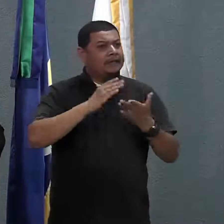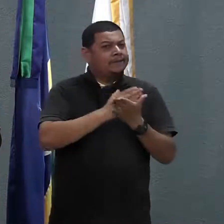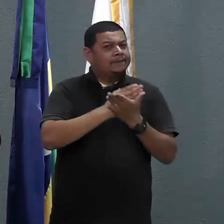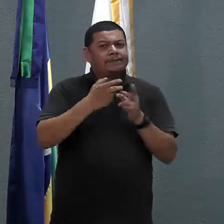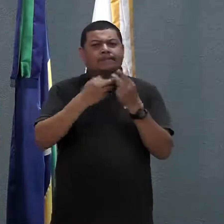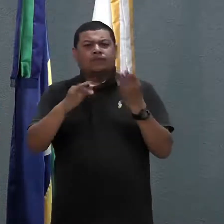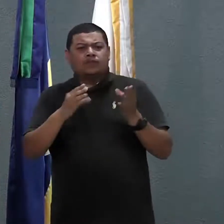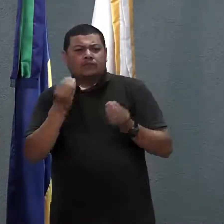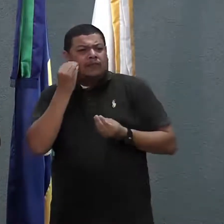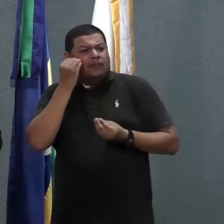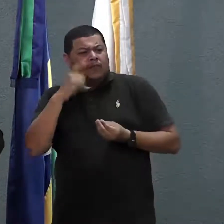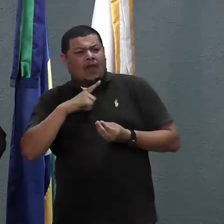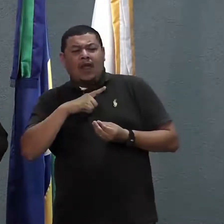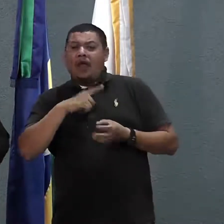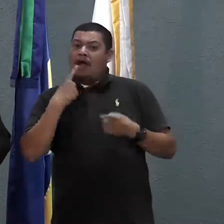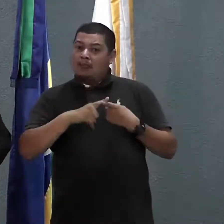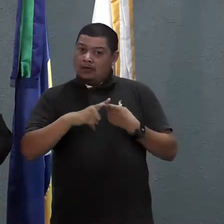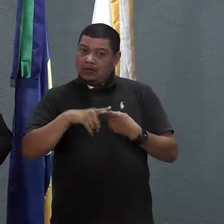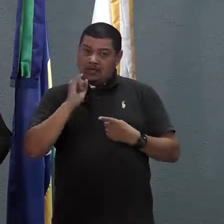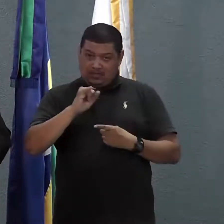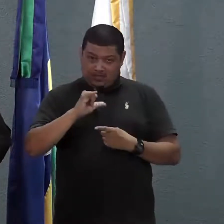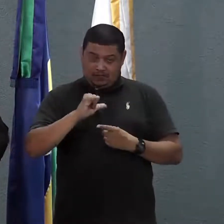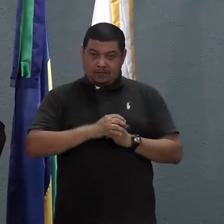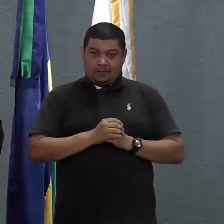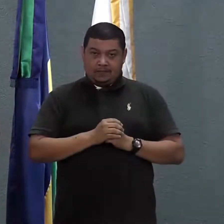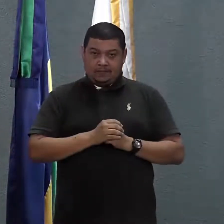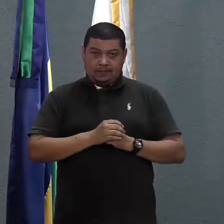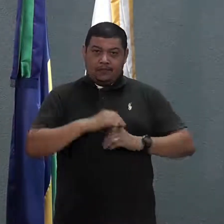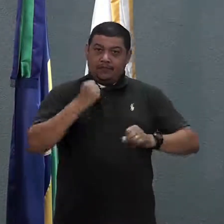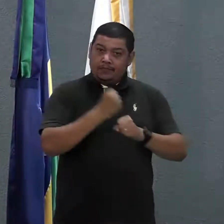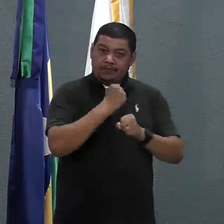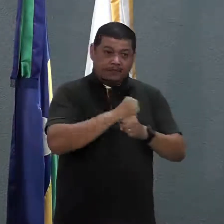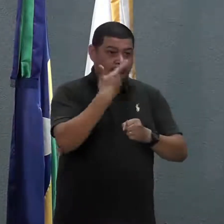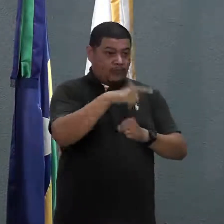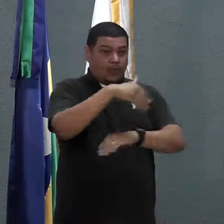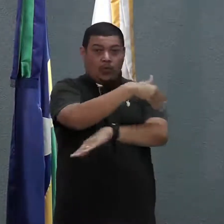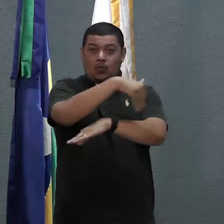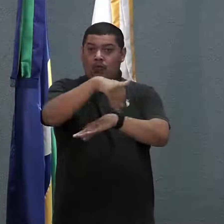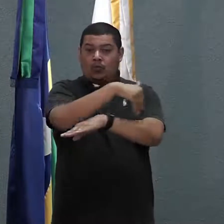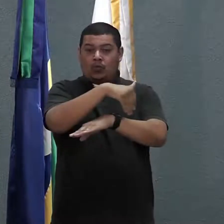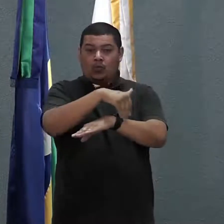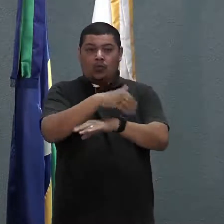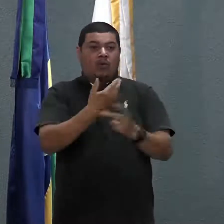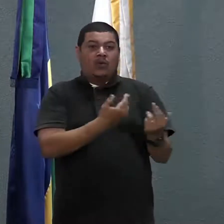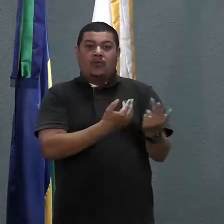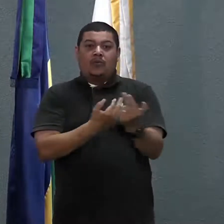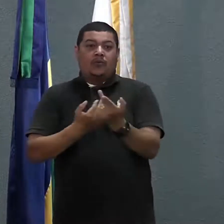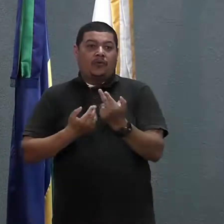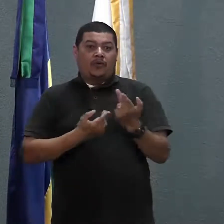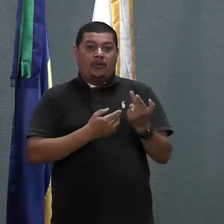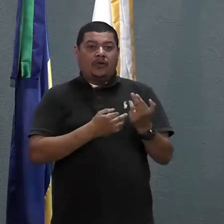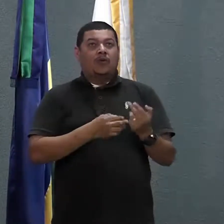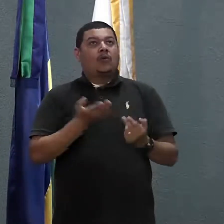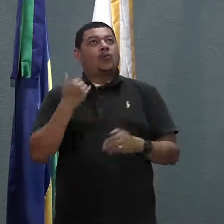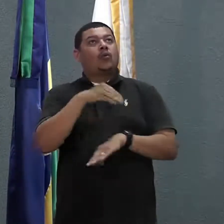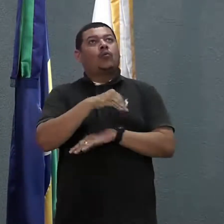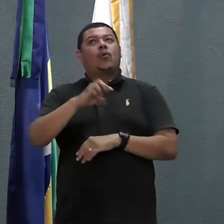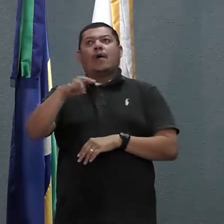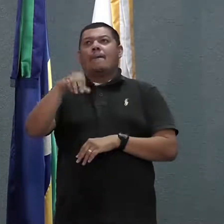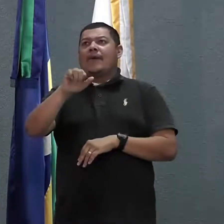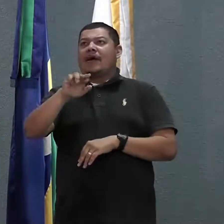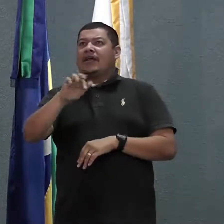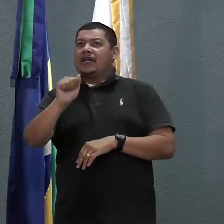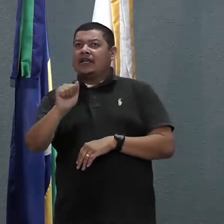para rever, porque se for para fazer o Uirapuru ou outros lugares aí, como foi feita a rua Maria Lúcia da